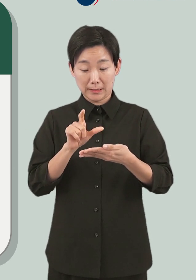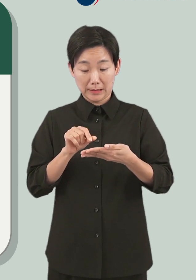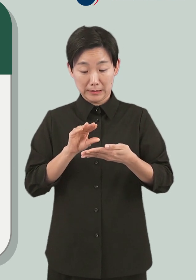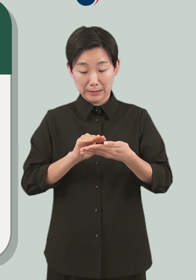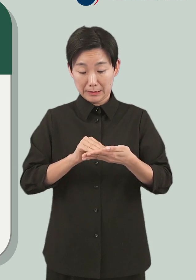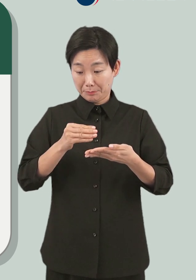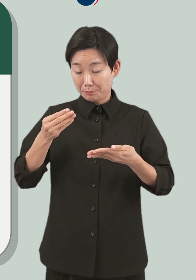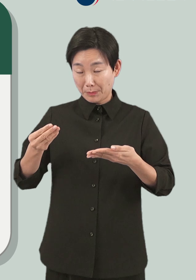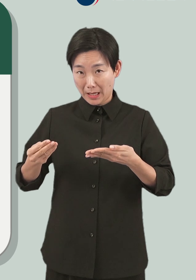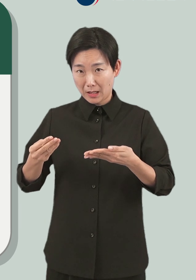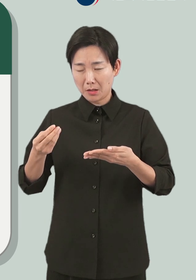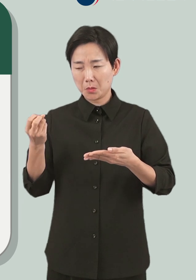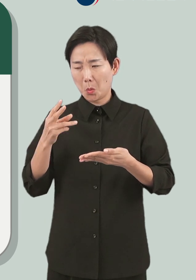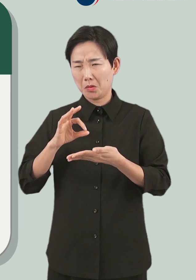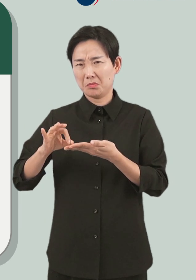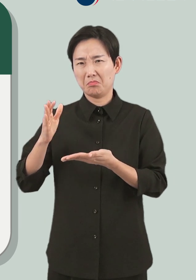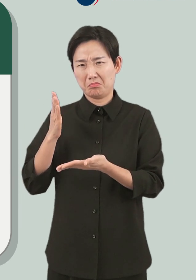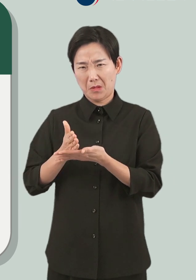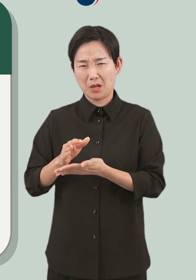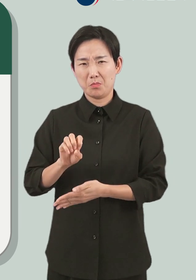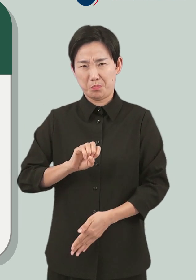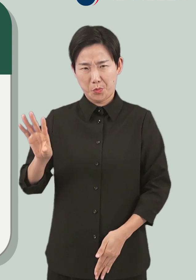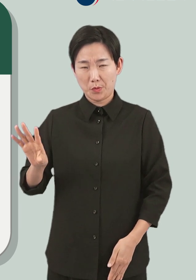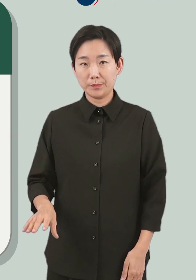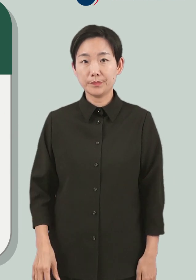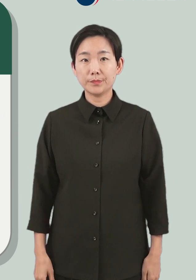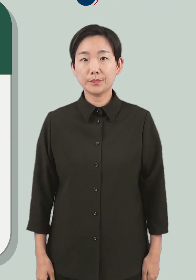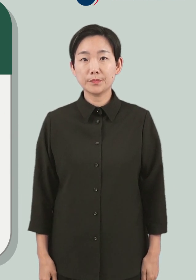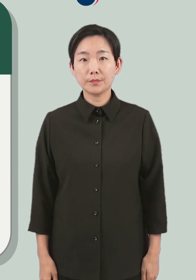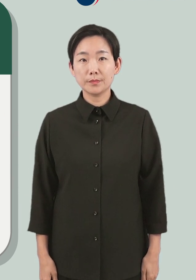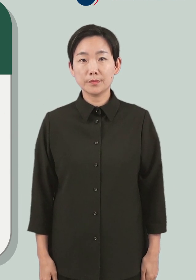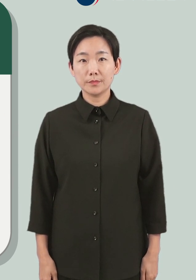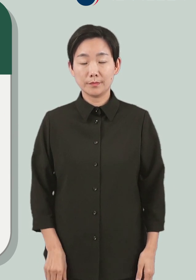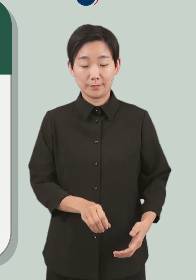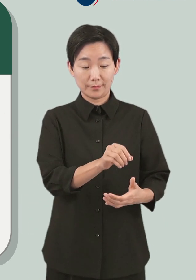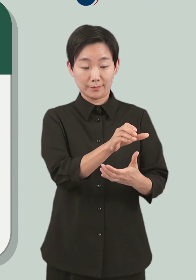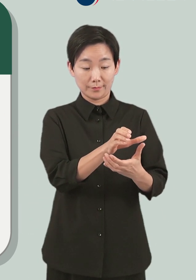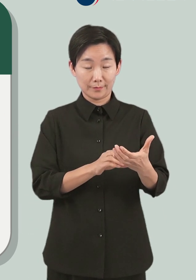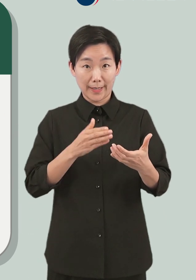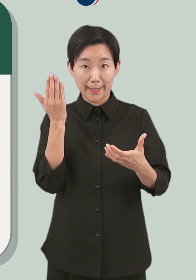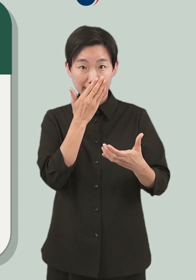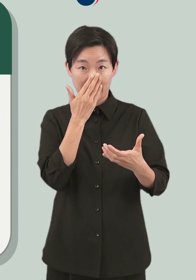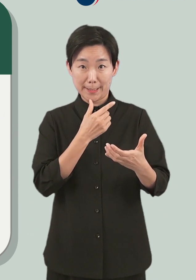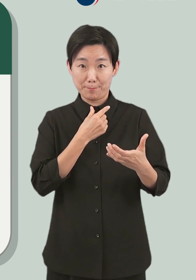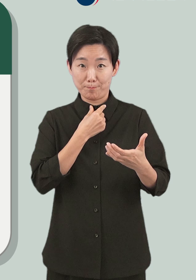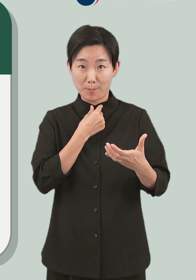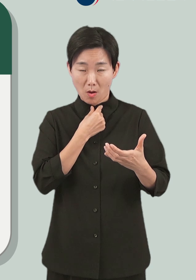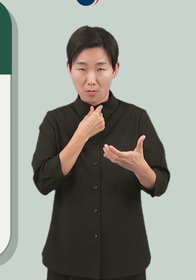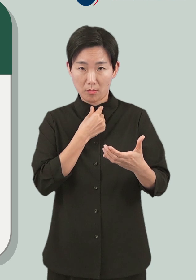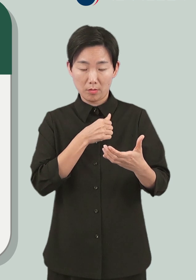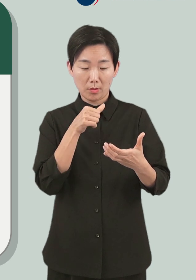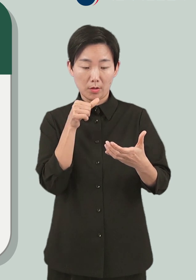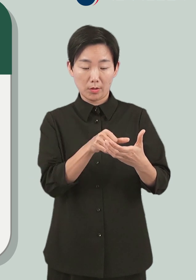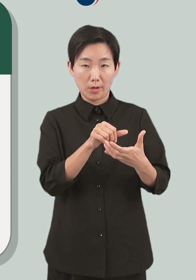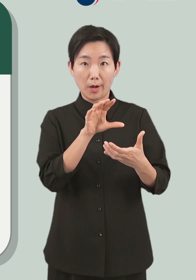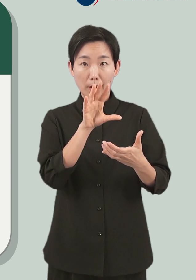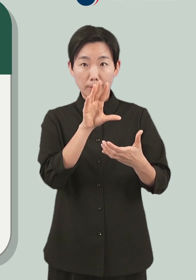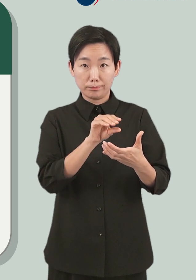재사용하지 않고 폐기합니다. 본체를 청소할 때는 장치 전원을 끄고 부착된 코드를 분리해야 합니다.